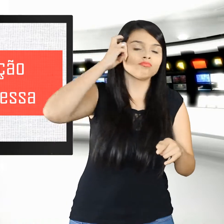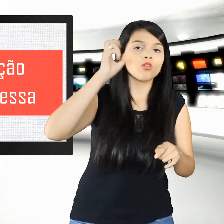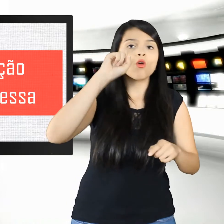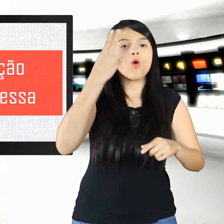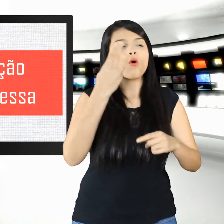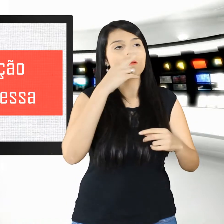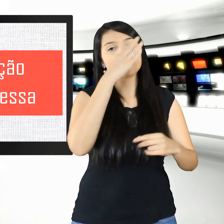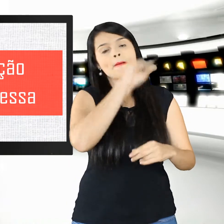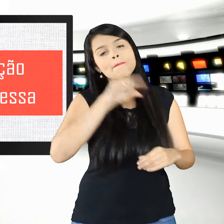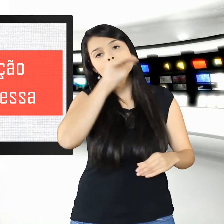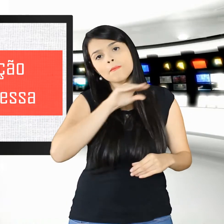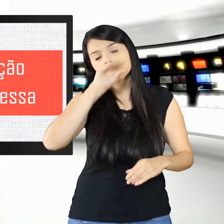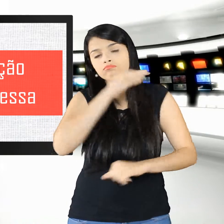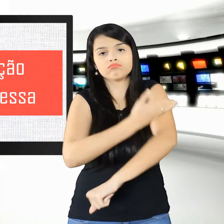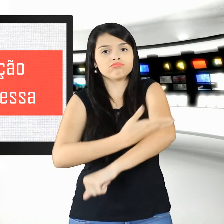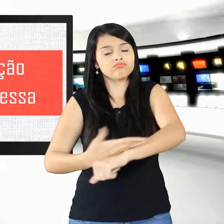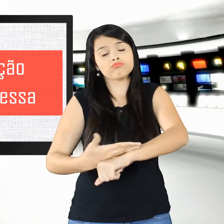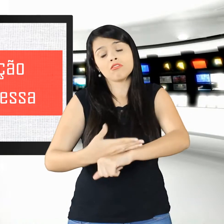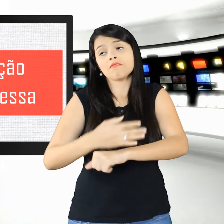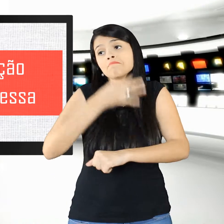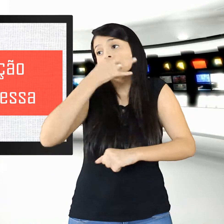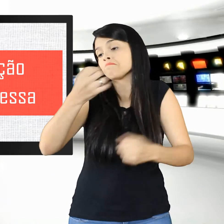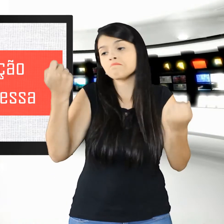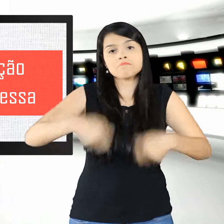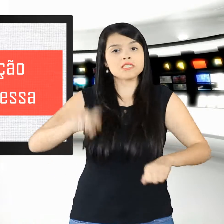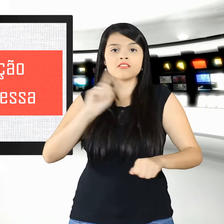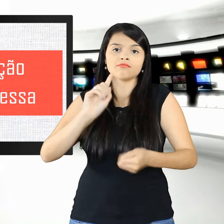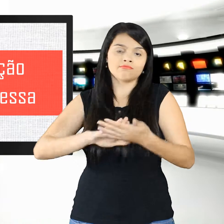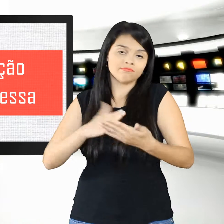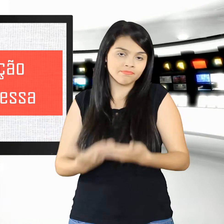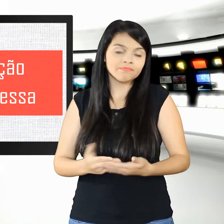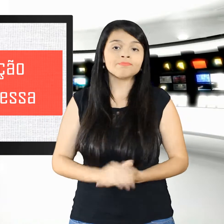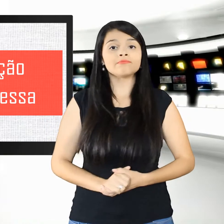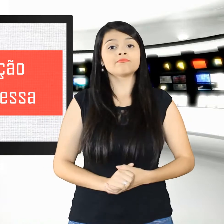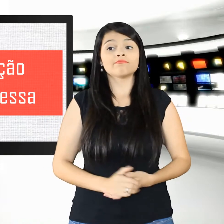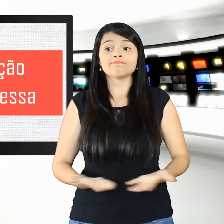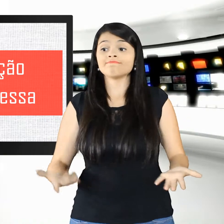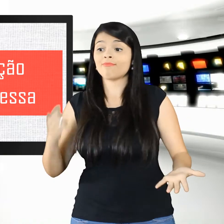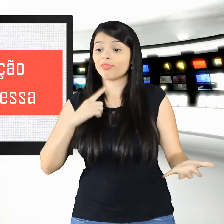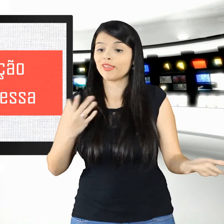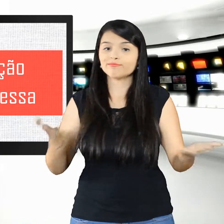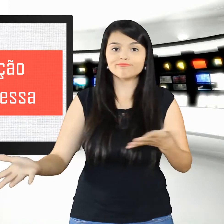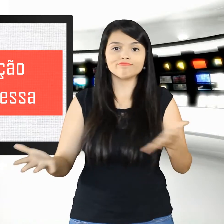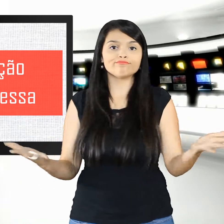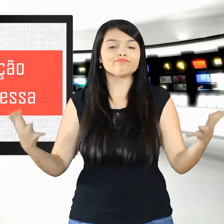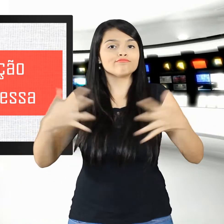que, por isso, não precisa de intérpretes. Diante desse cenário, como lidar com essas diferenças específicas